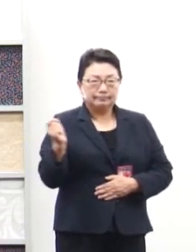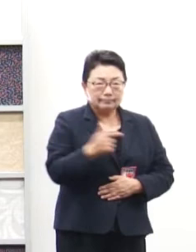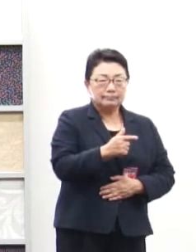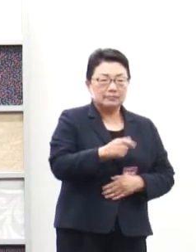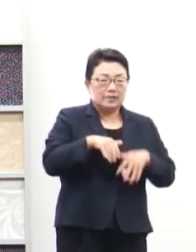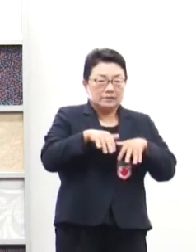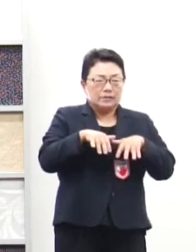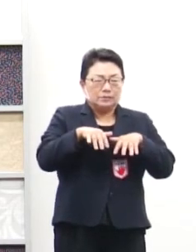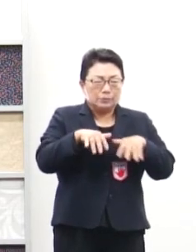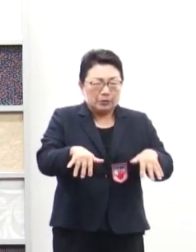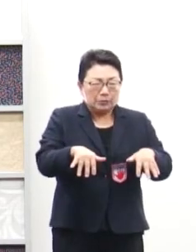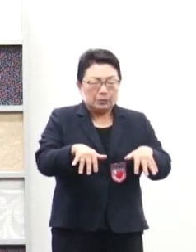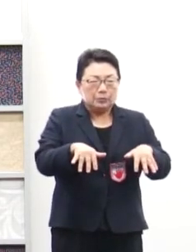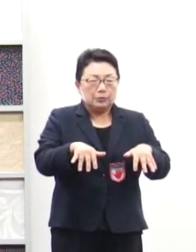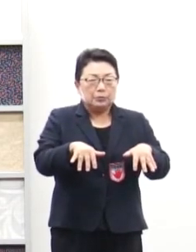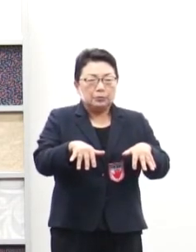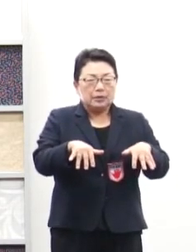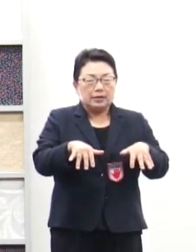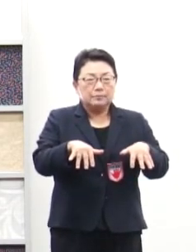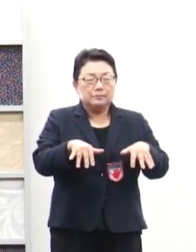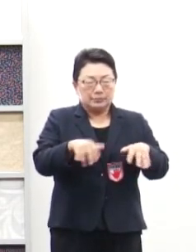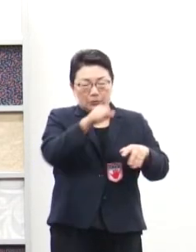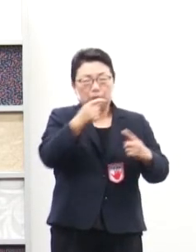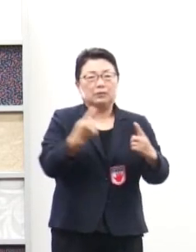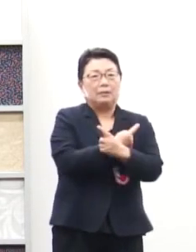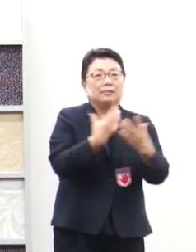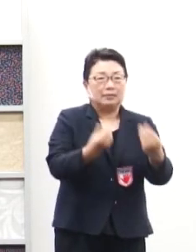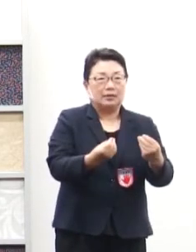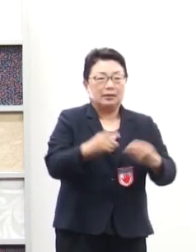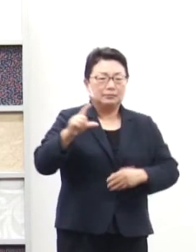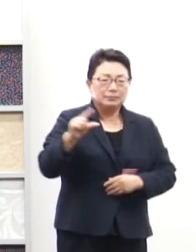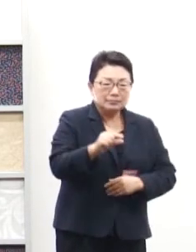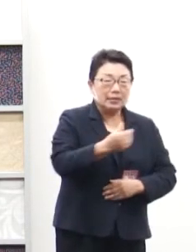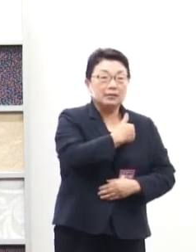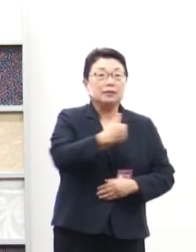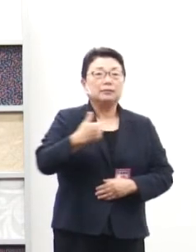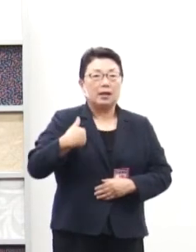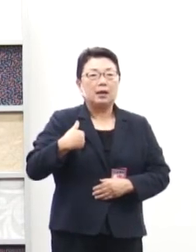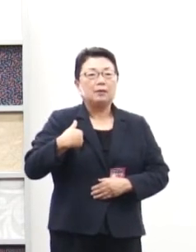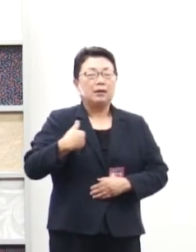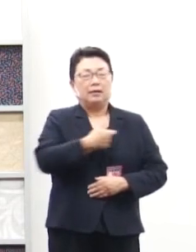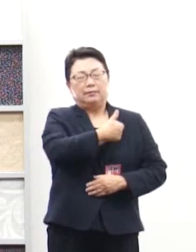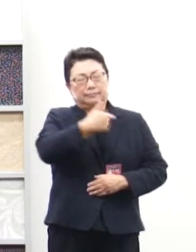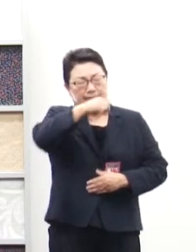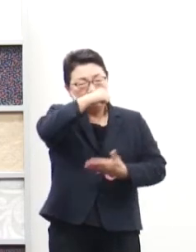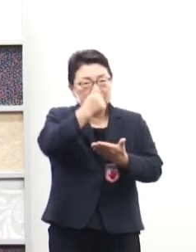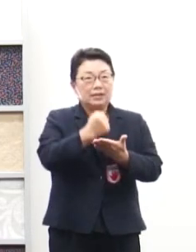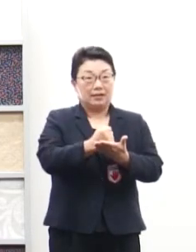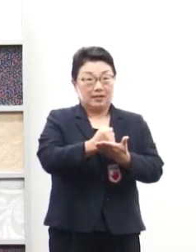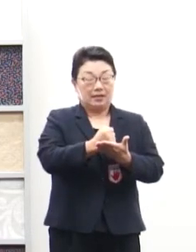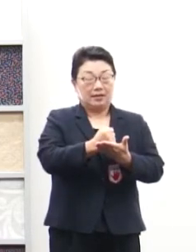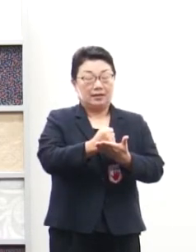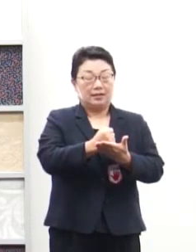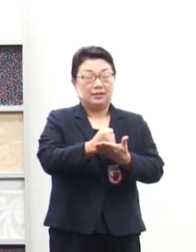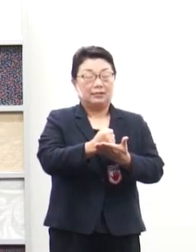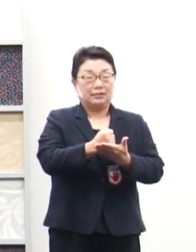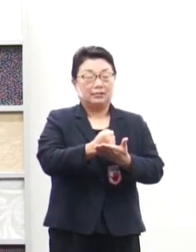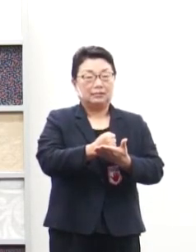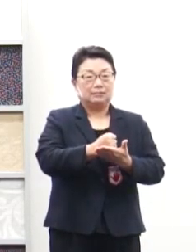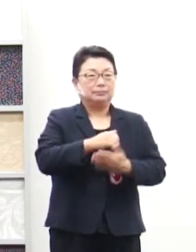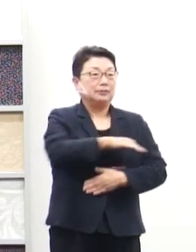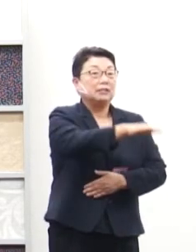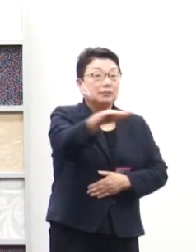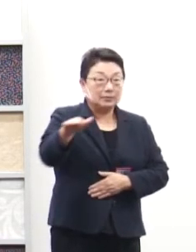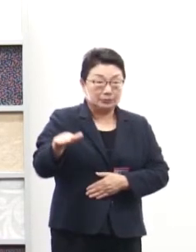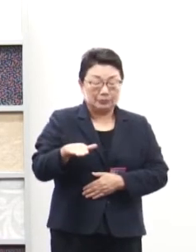感染状況を改善できたことは、山梨県として、全国に誇れる、成果であり、まさに、全ての県民の